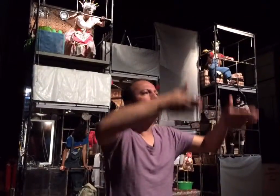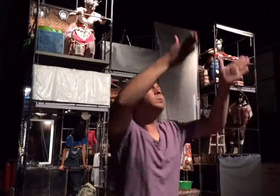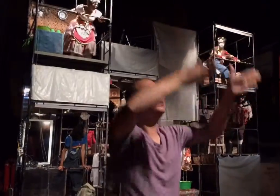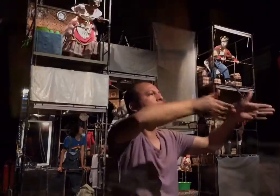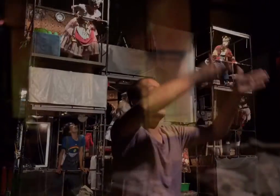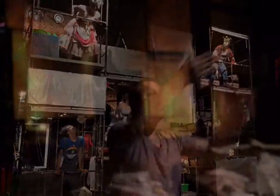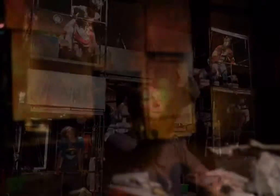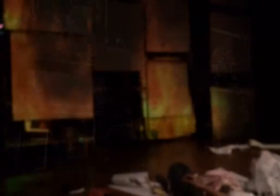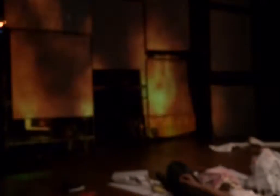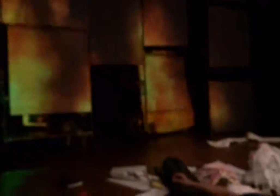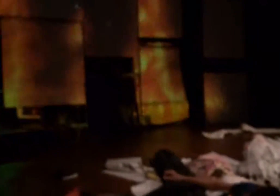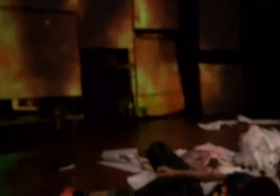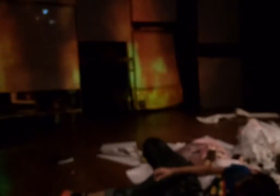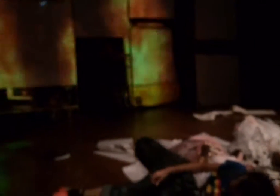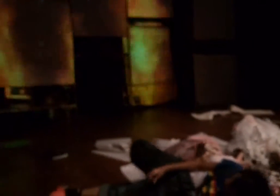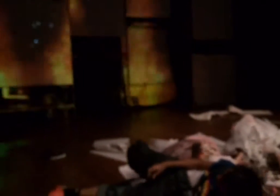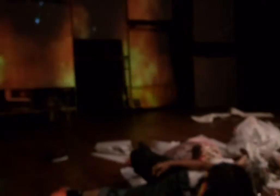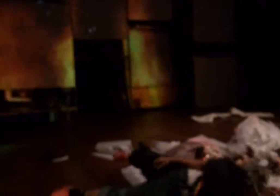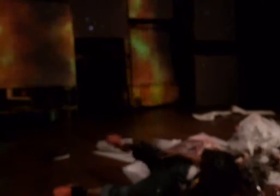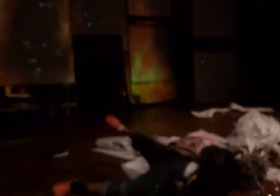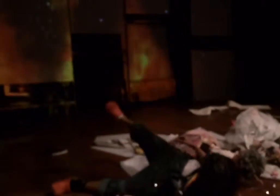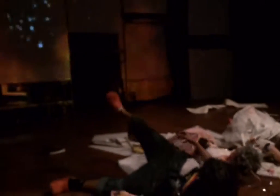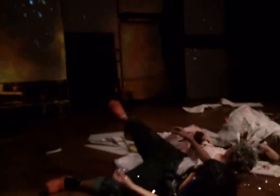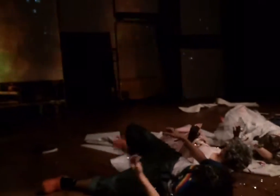atentos. Música